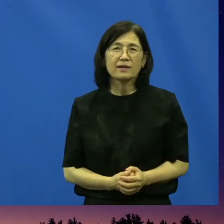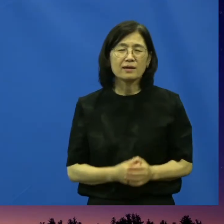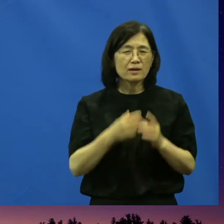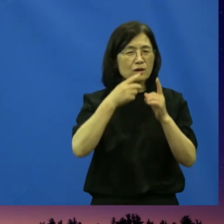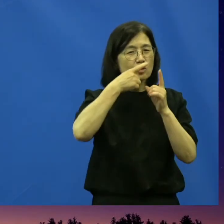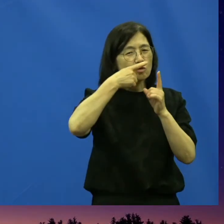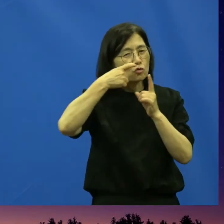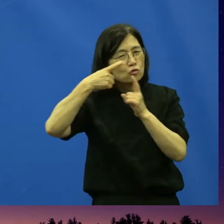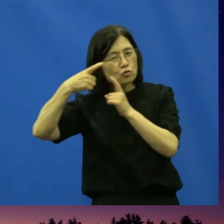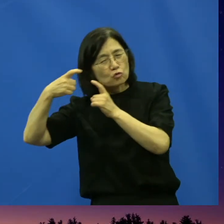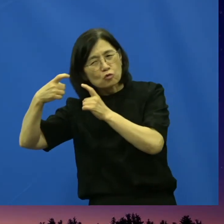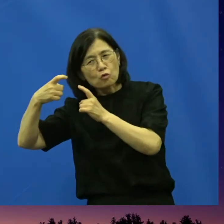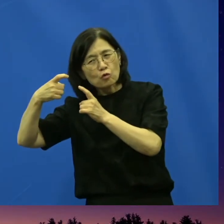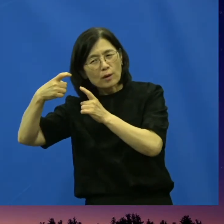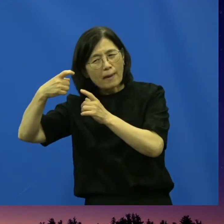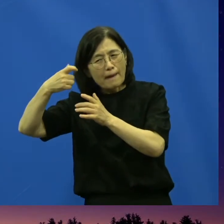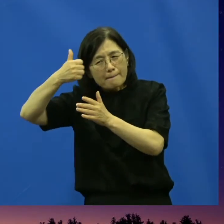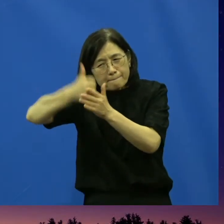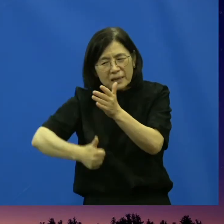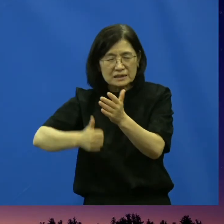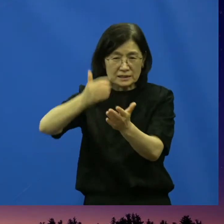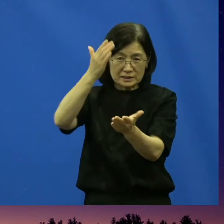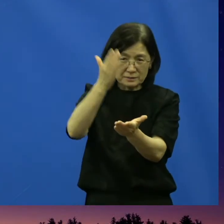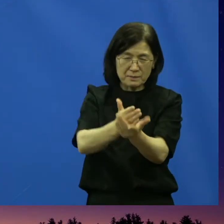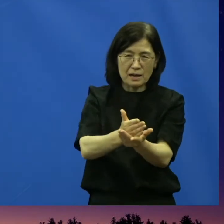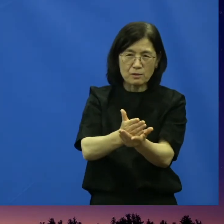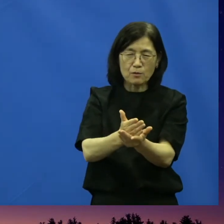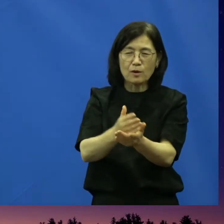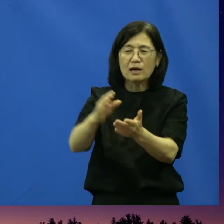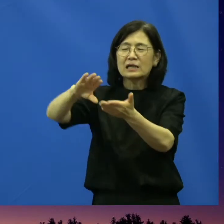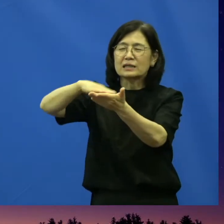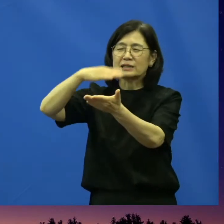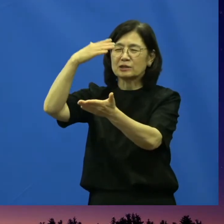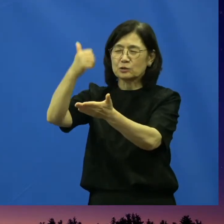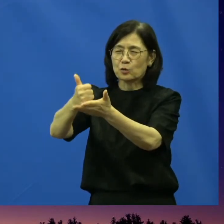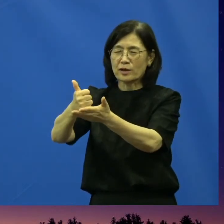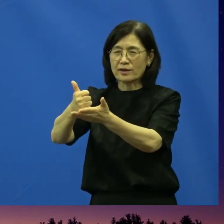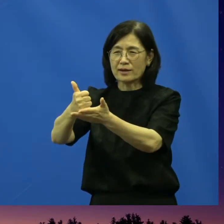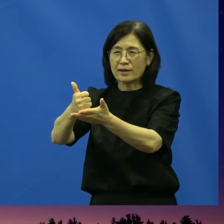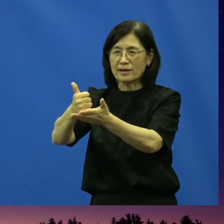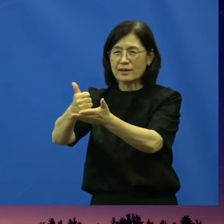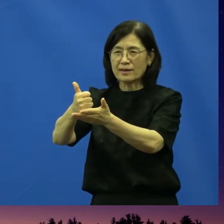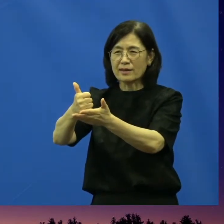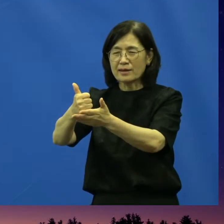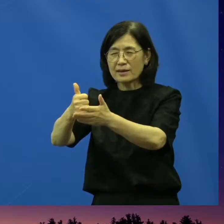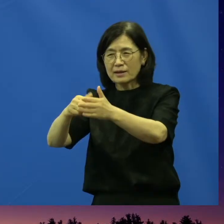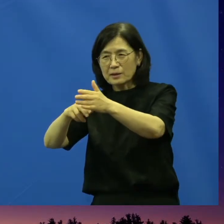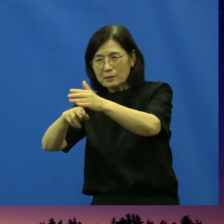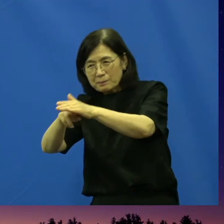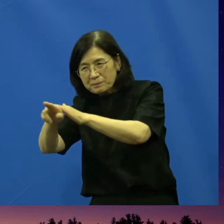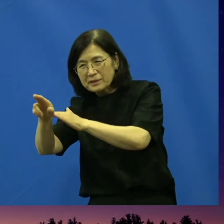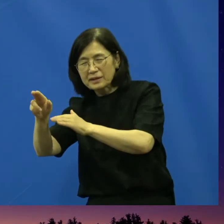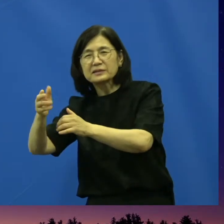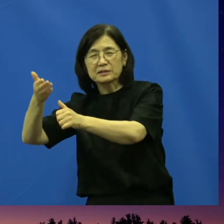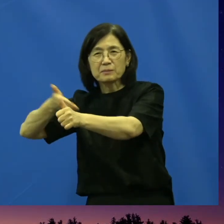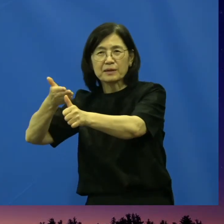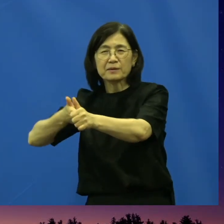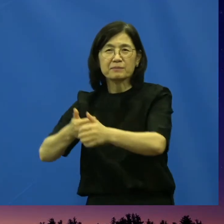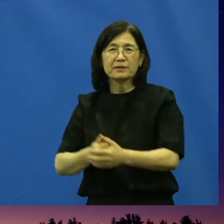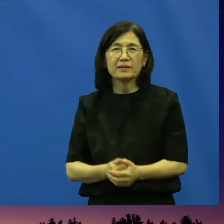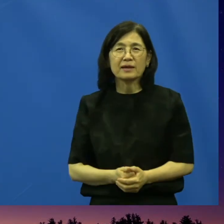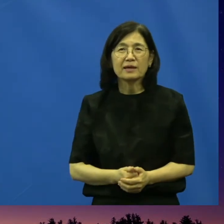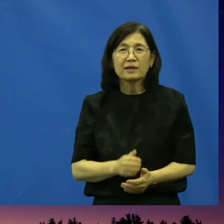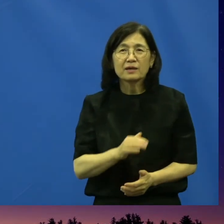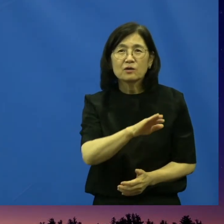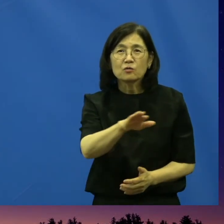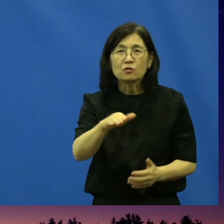순간에 그리스도에게 피하시라는 거죠. 그분은 우리를 능히 도우시는 분인 줄로 믿습니다. 히브리서 4장 15절 16절에 우리에게 있는